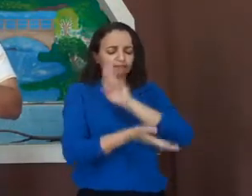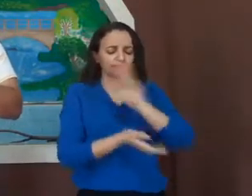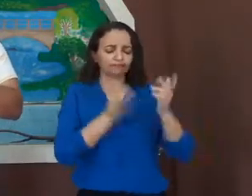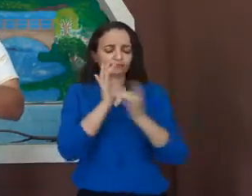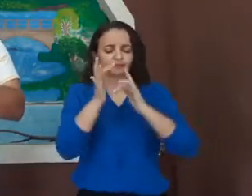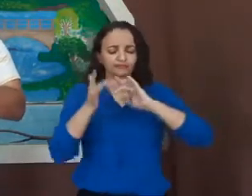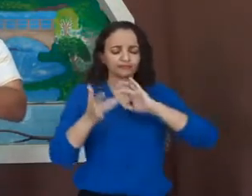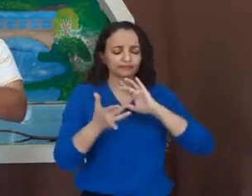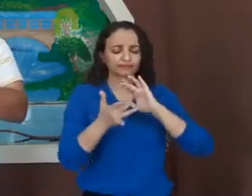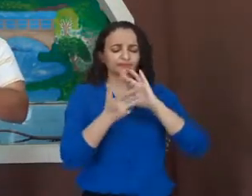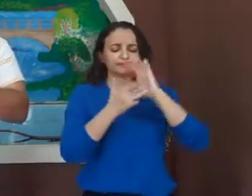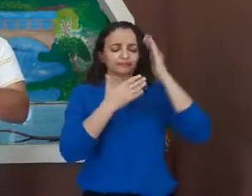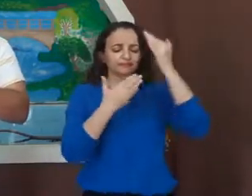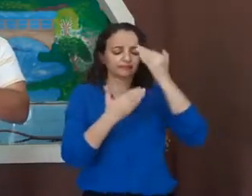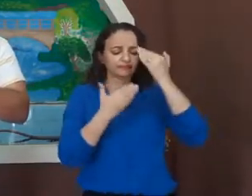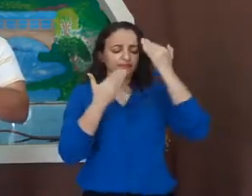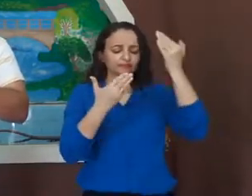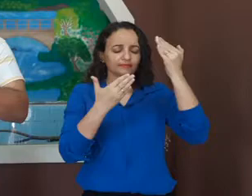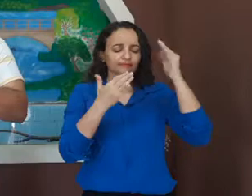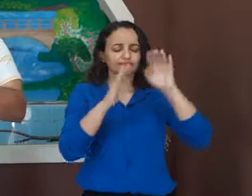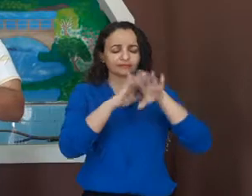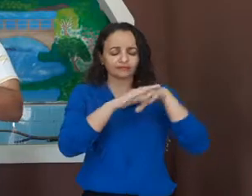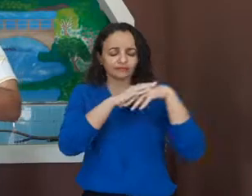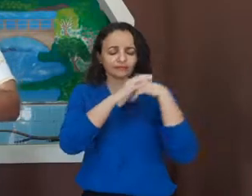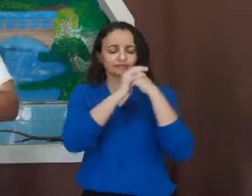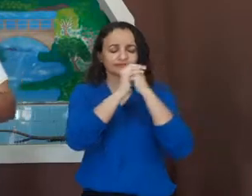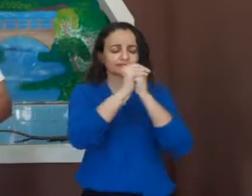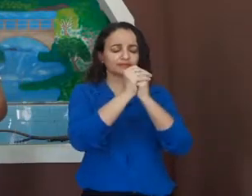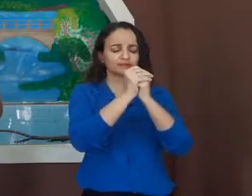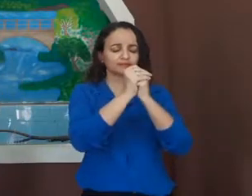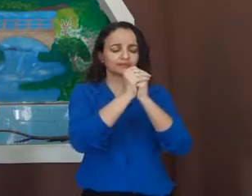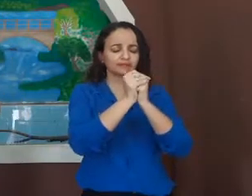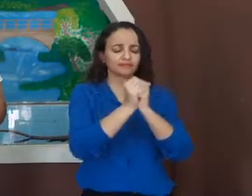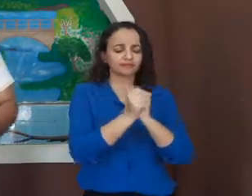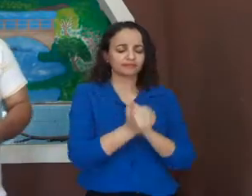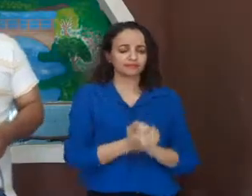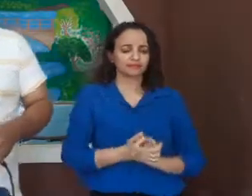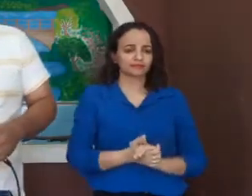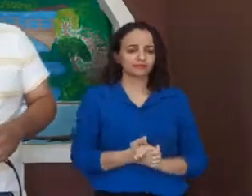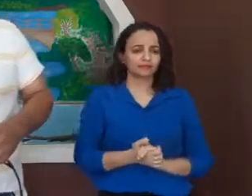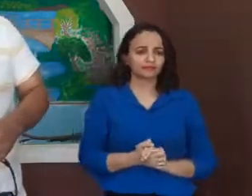nome de Jesus Cristo nós oramos agradecidos. Amém, Senhor.